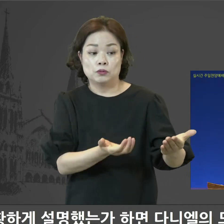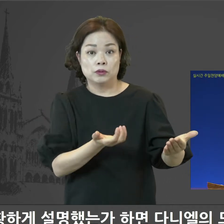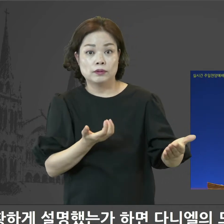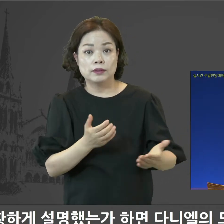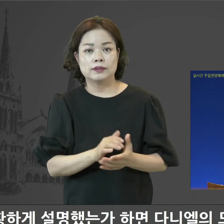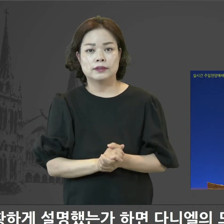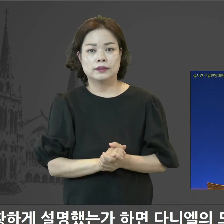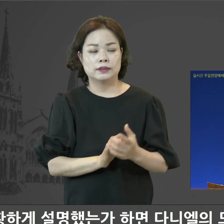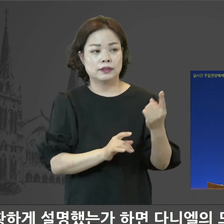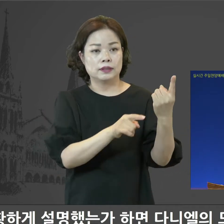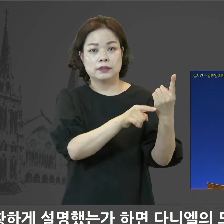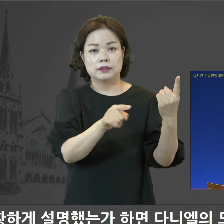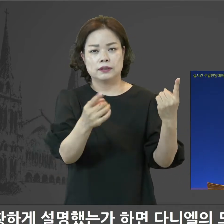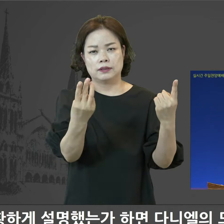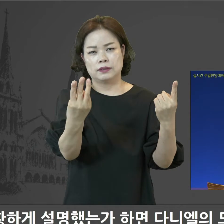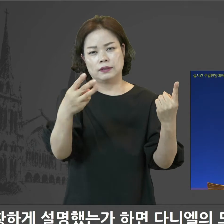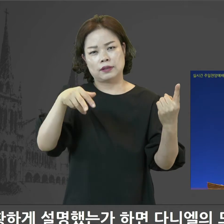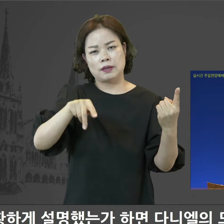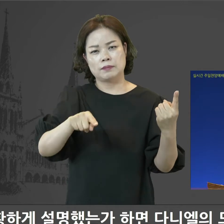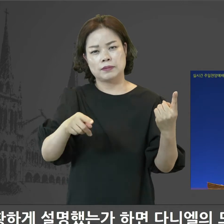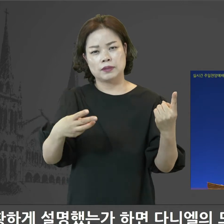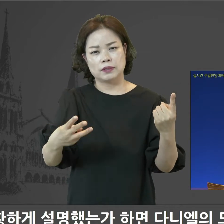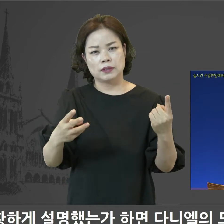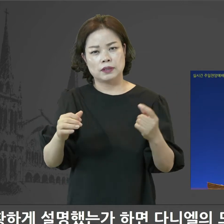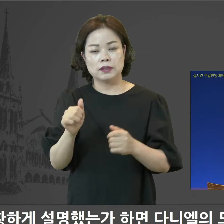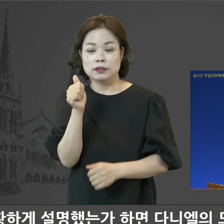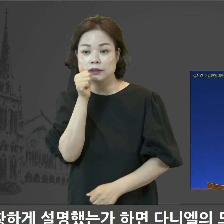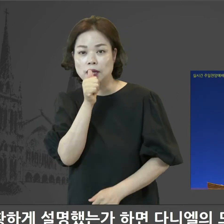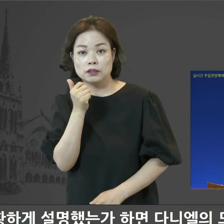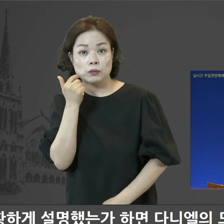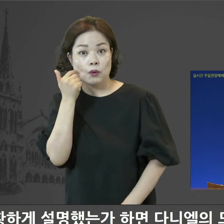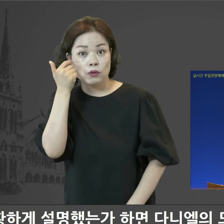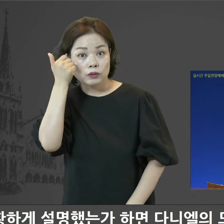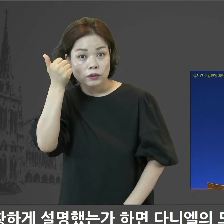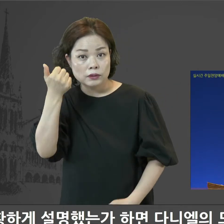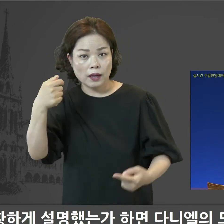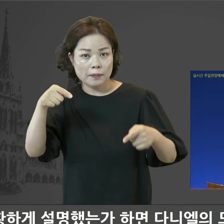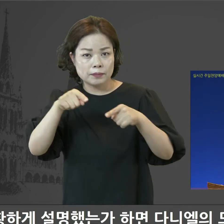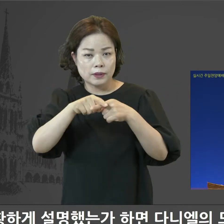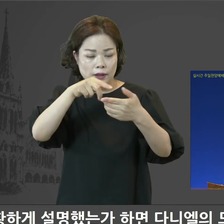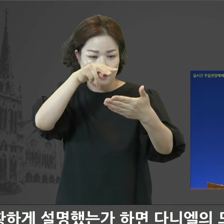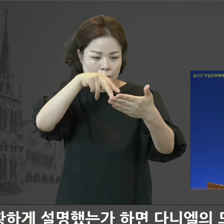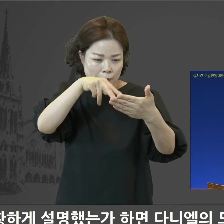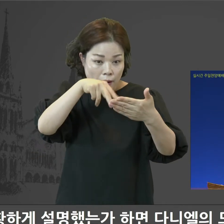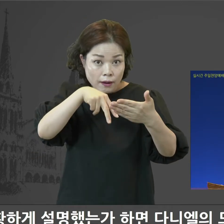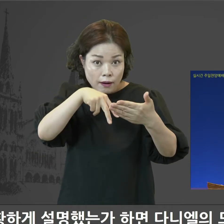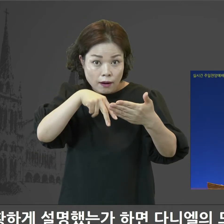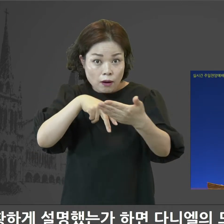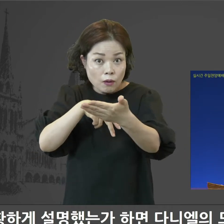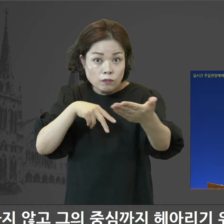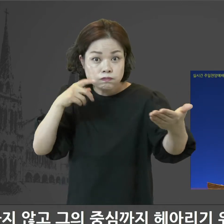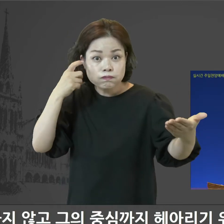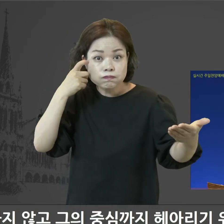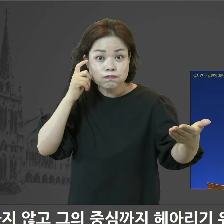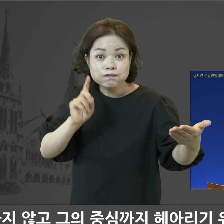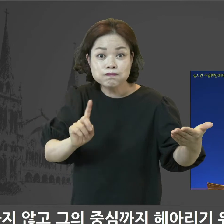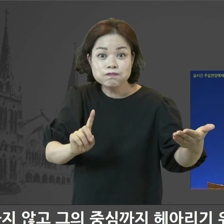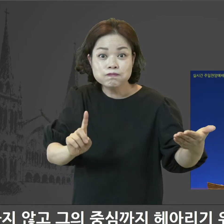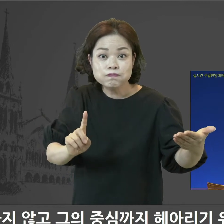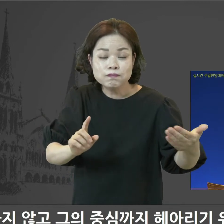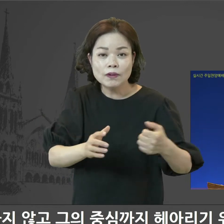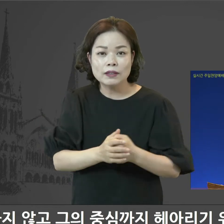우리가 1절부터 3절까지 사회자 목사님과 함께 말씀을 봉독을 했는데 여러분 어떤 생각이